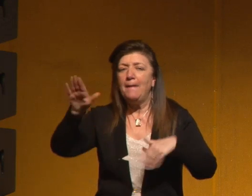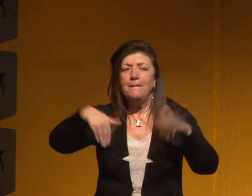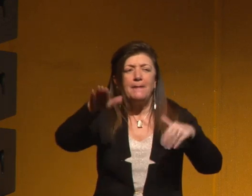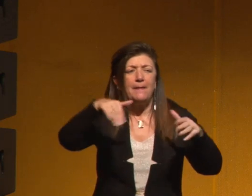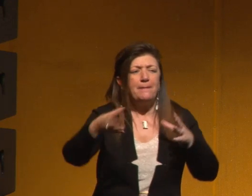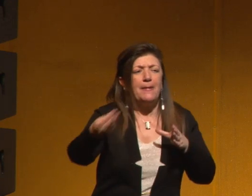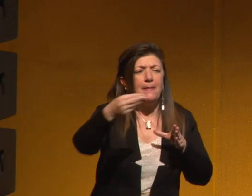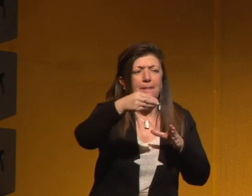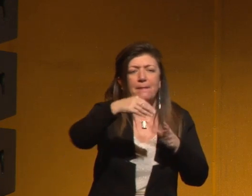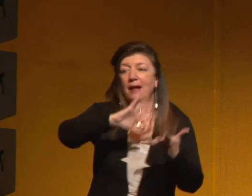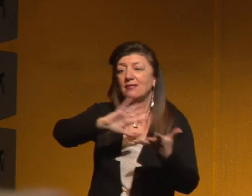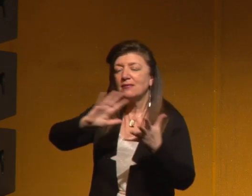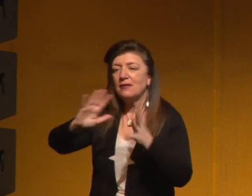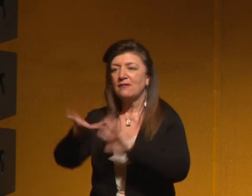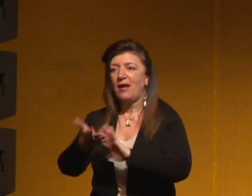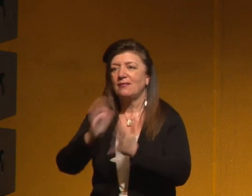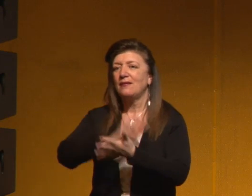trentesima edizione